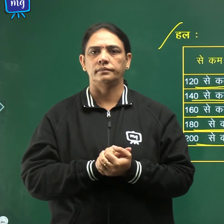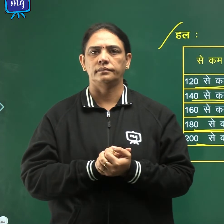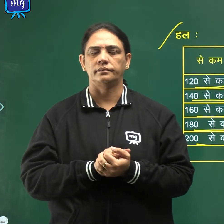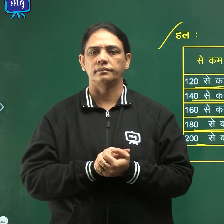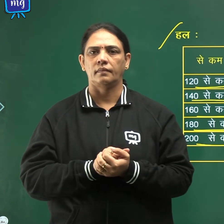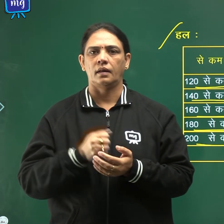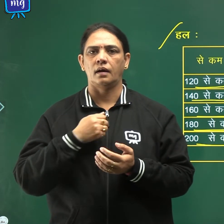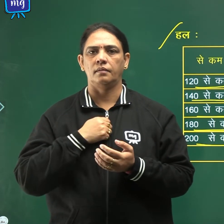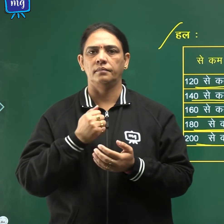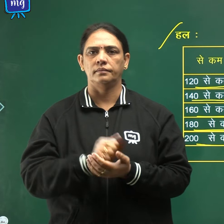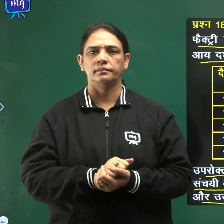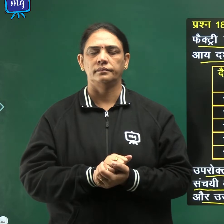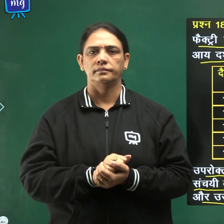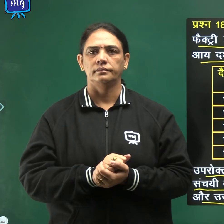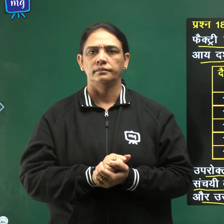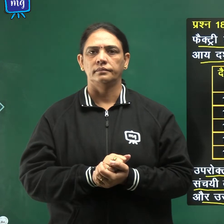हम